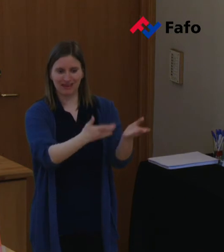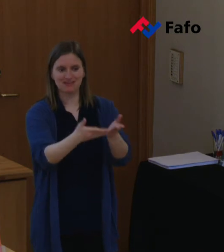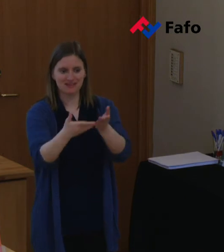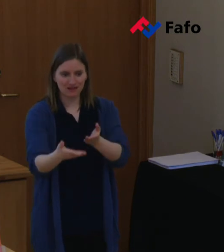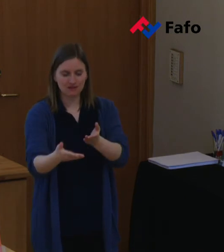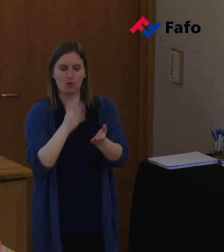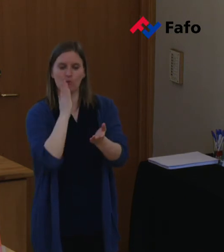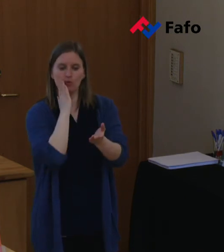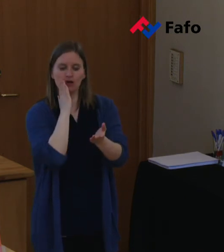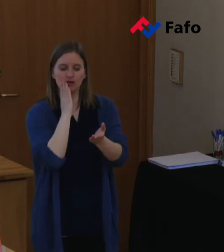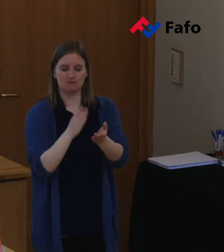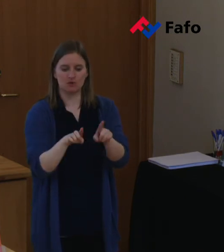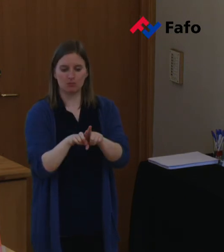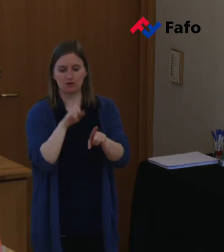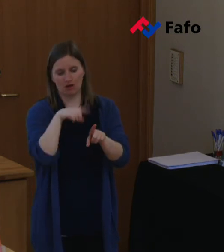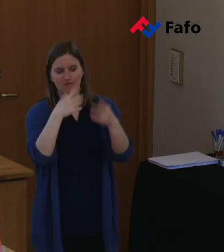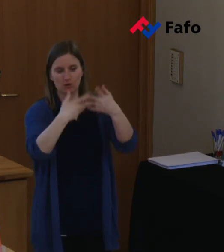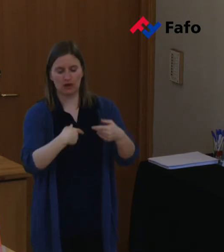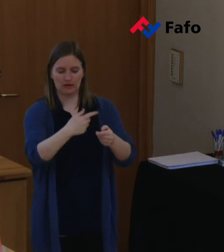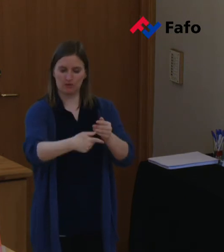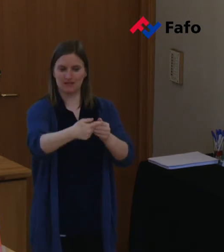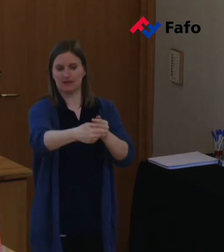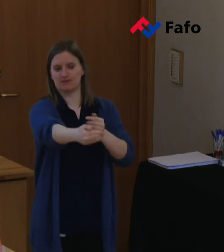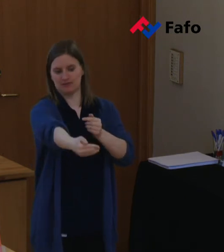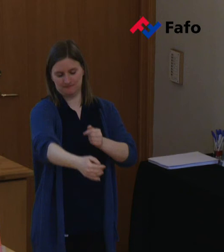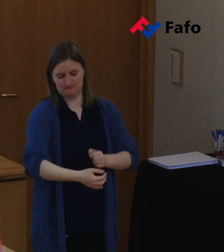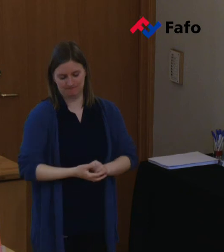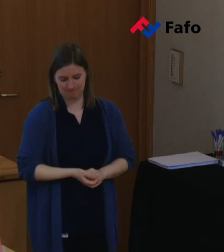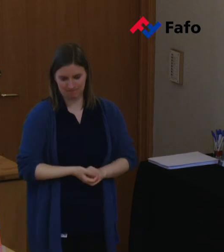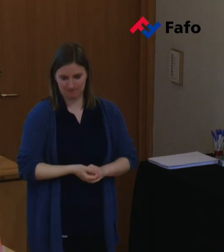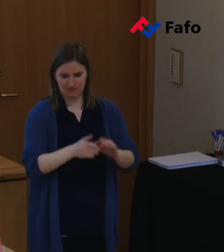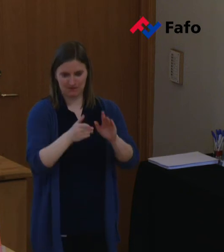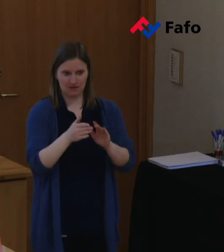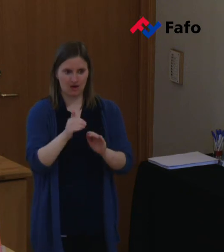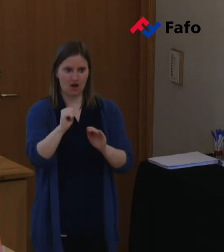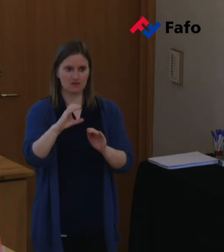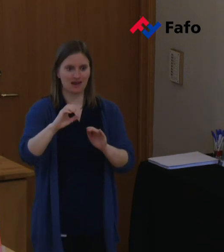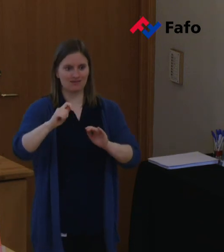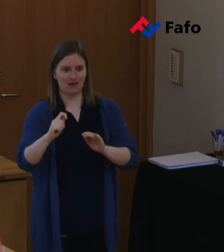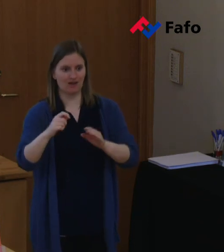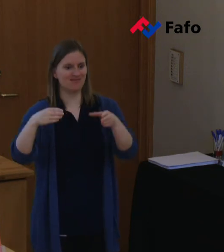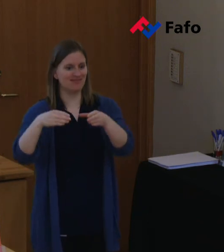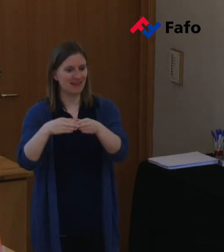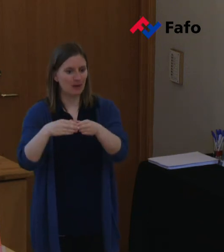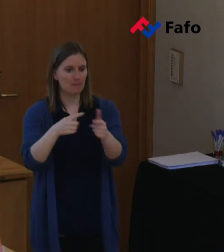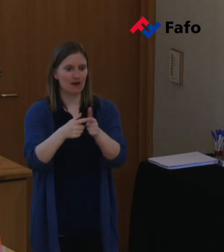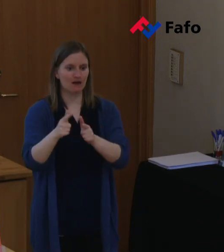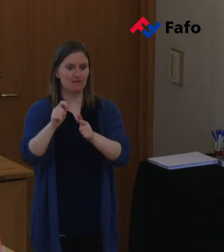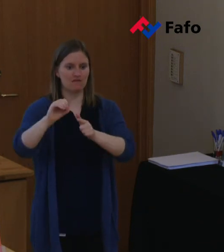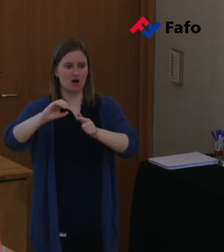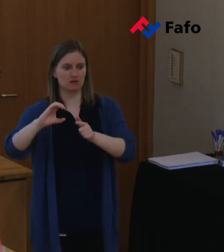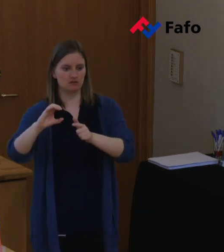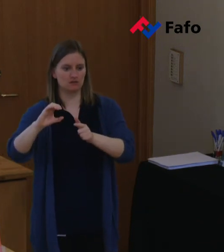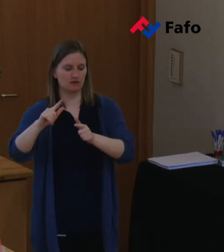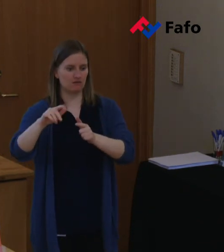tjenester og boliger som kan funke over tid. Det da det med ACT-team eller FACT-team som